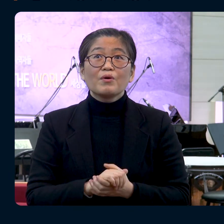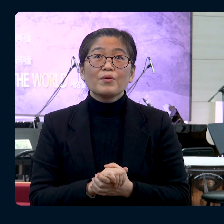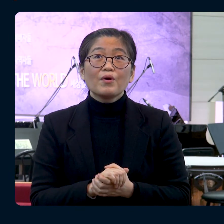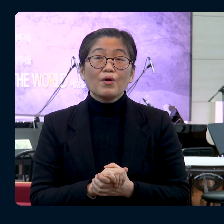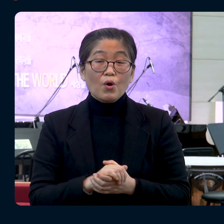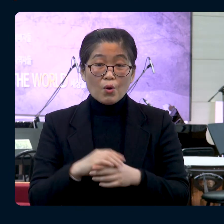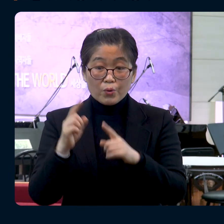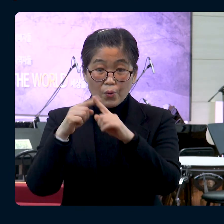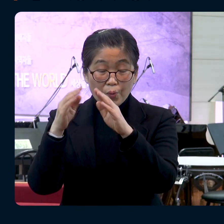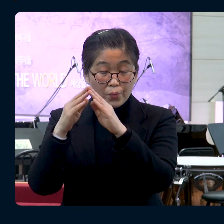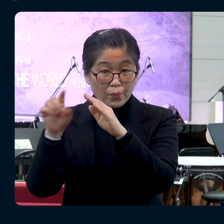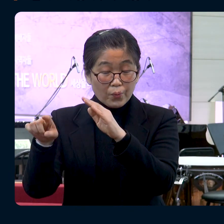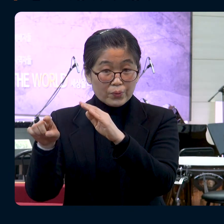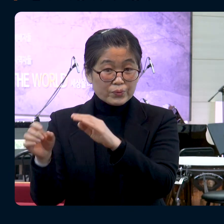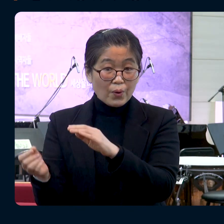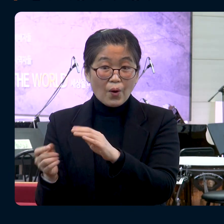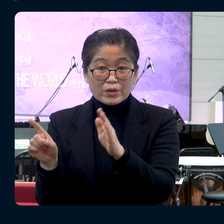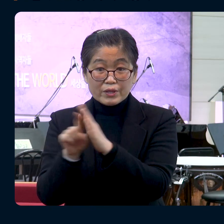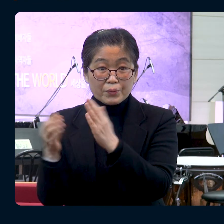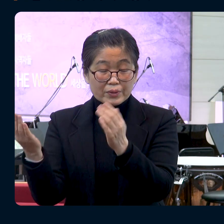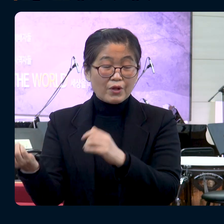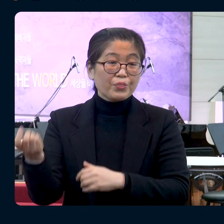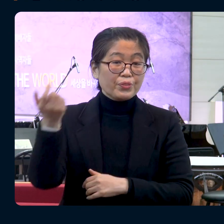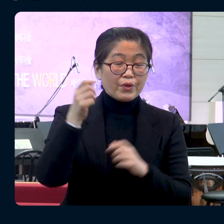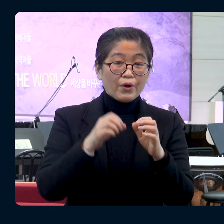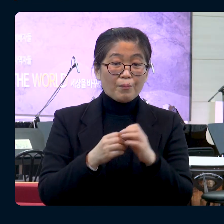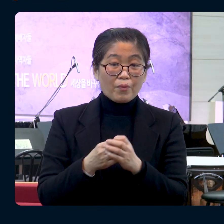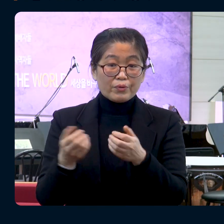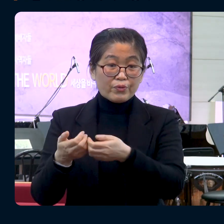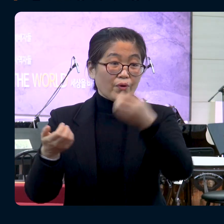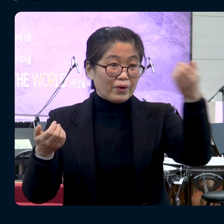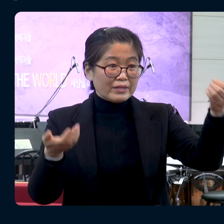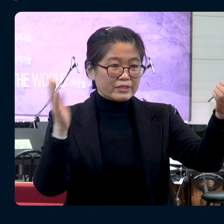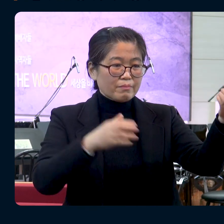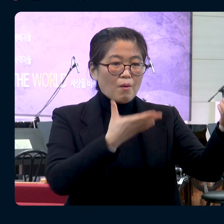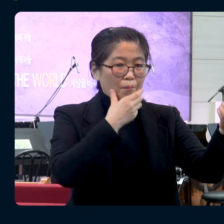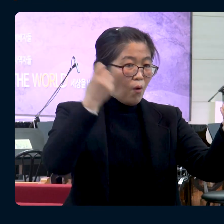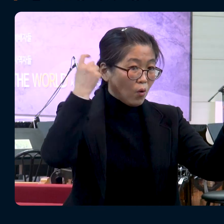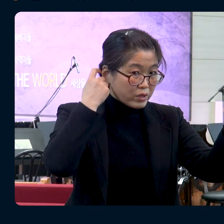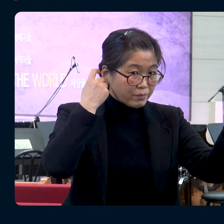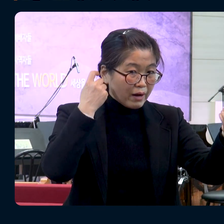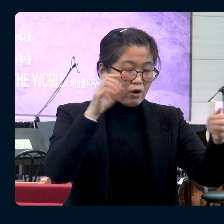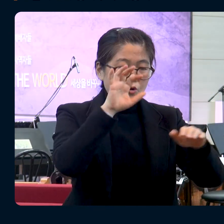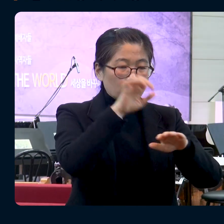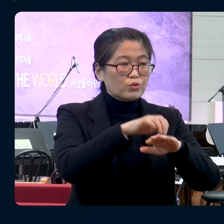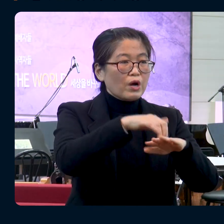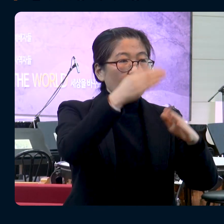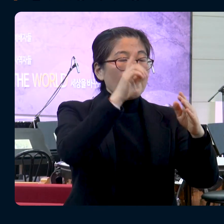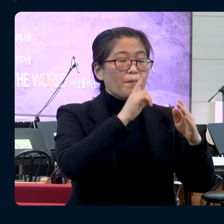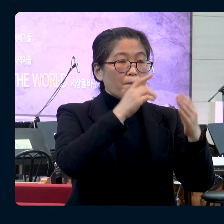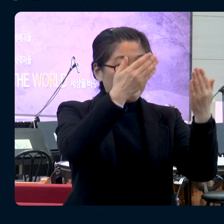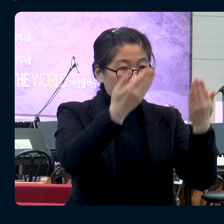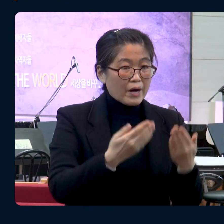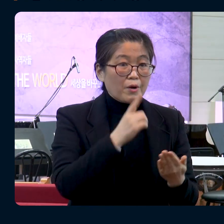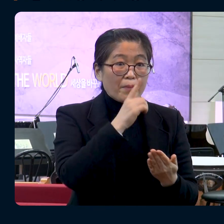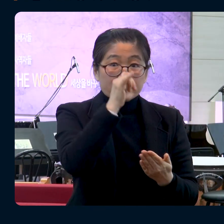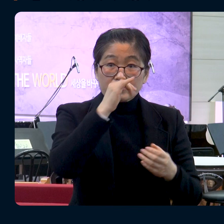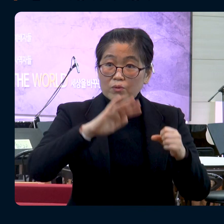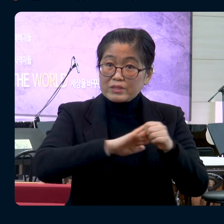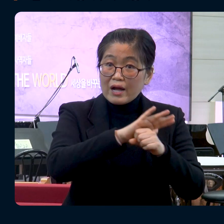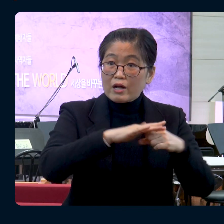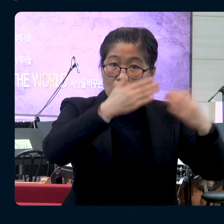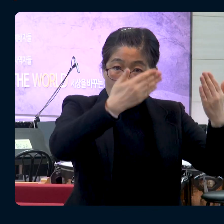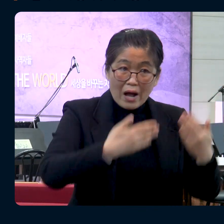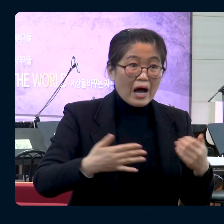거예요. 순간 미혹당에서 떠났지만 그러나 복음을 들은 게 있으니까, 훈련받은 말씀이